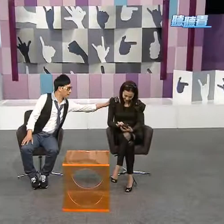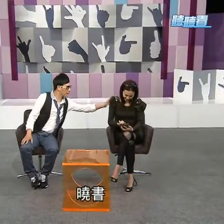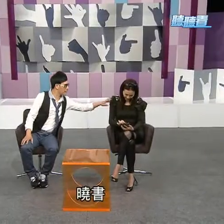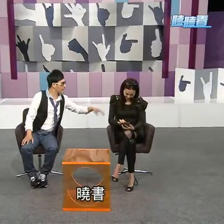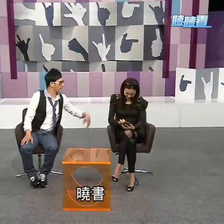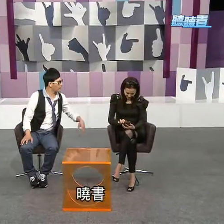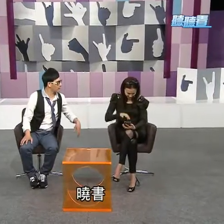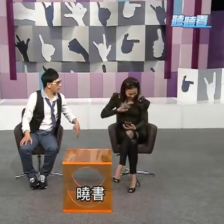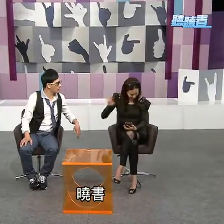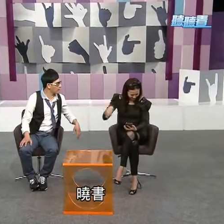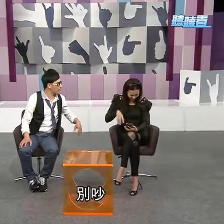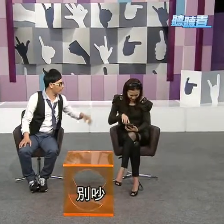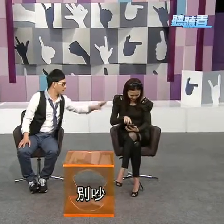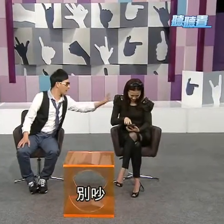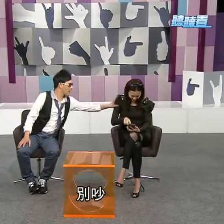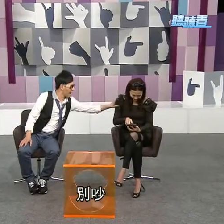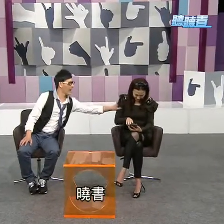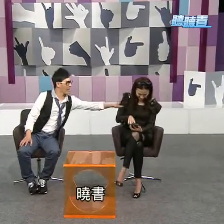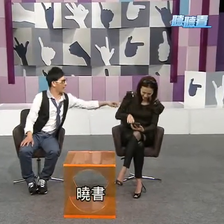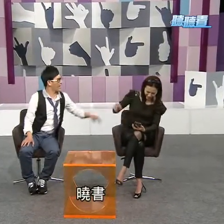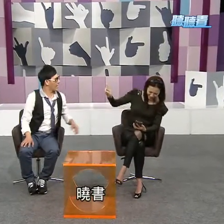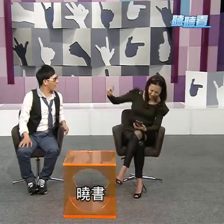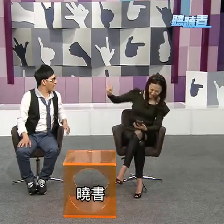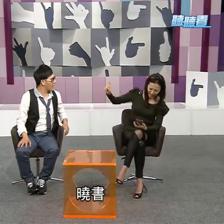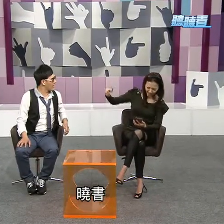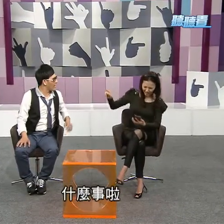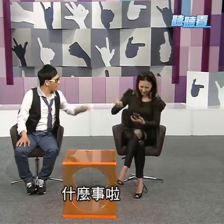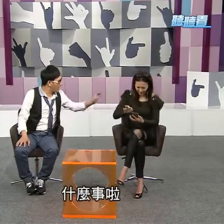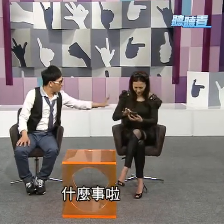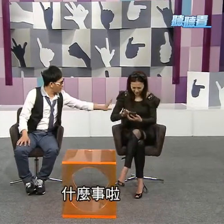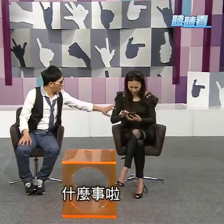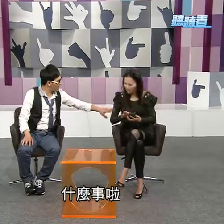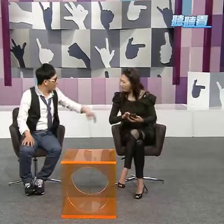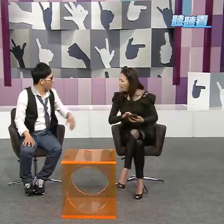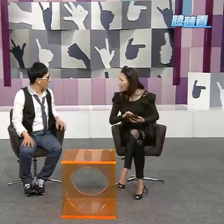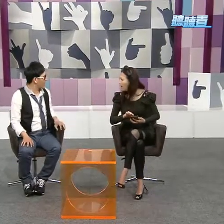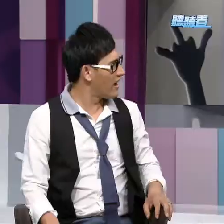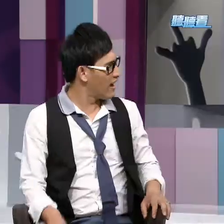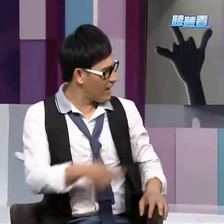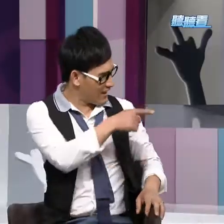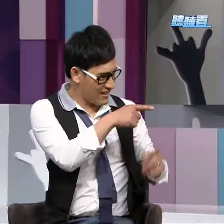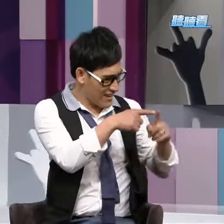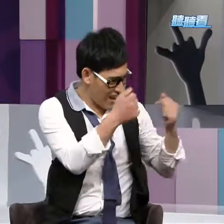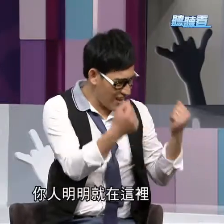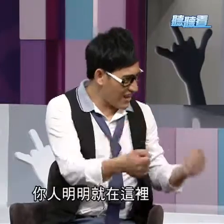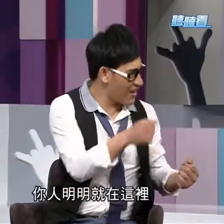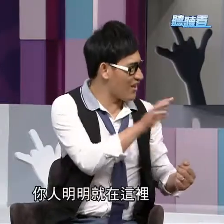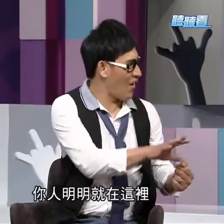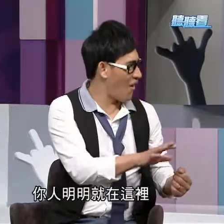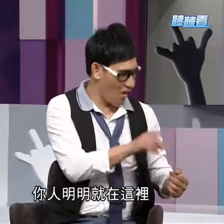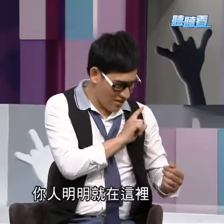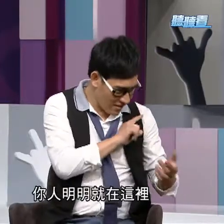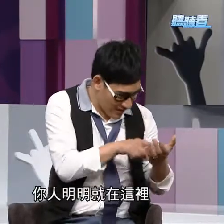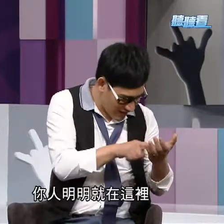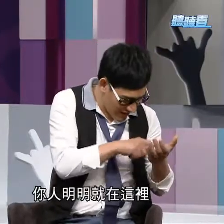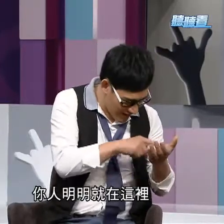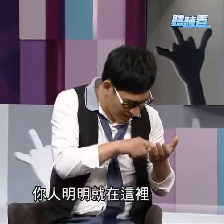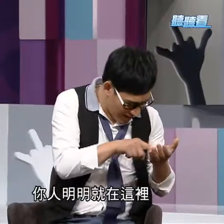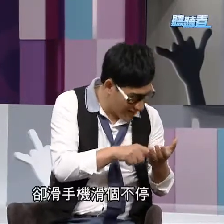小叔， 哎呀，别吵！ 小叔， 还有什么事了？ 哎，你人明明就在这里，却滑